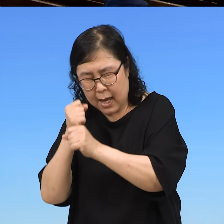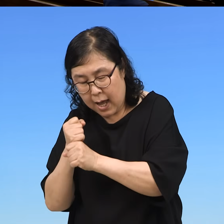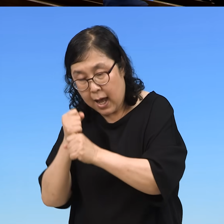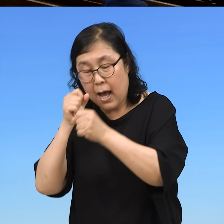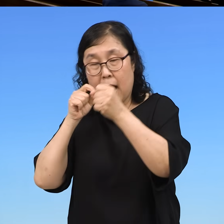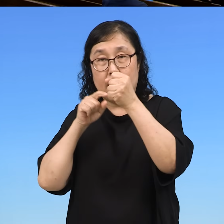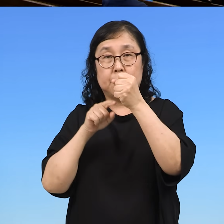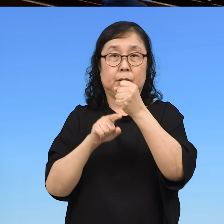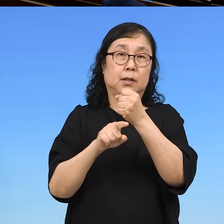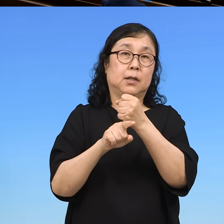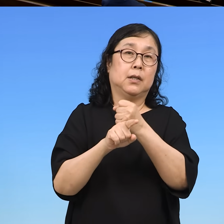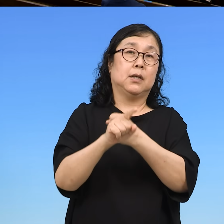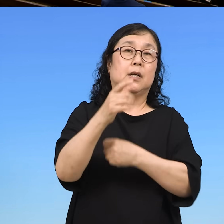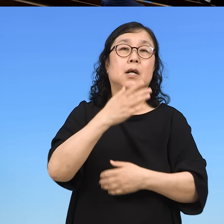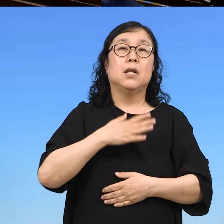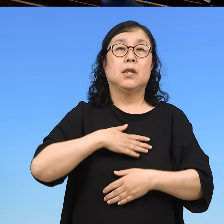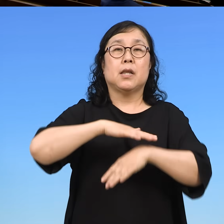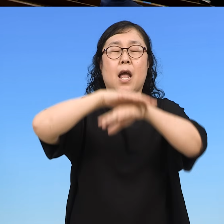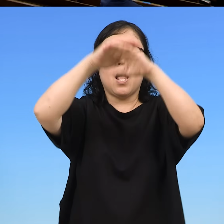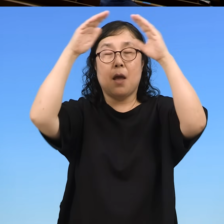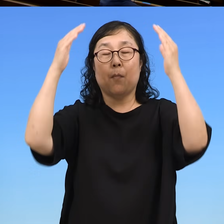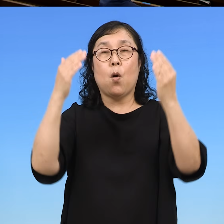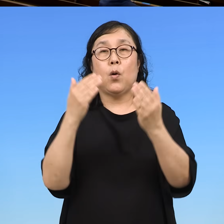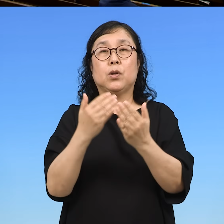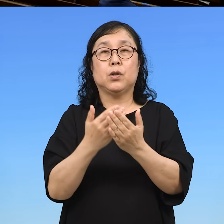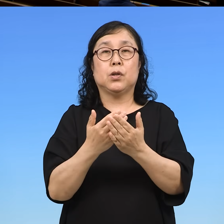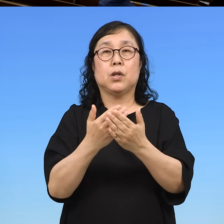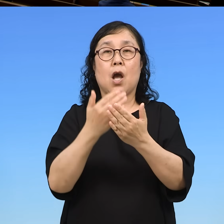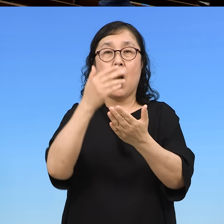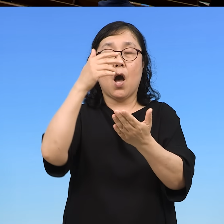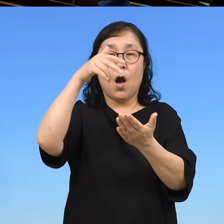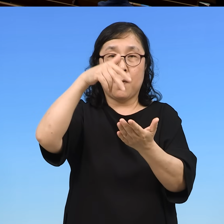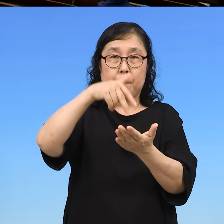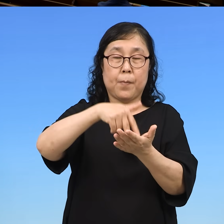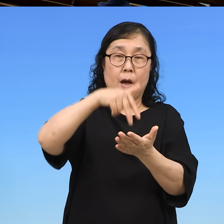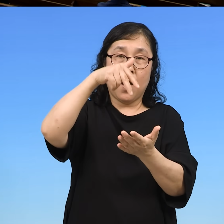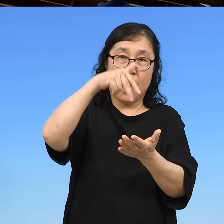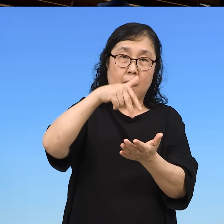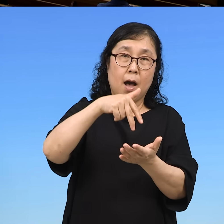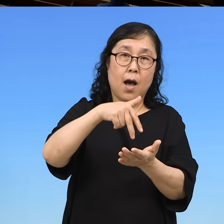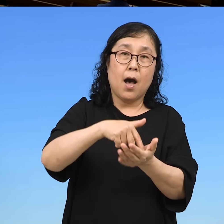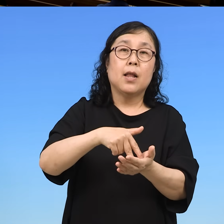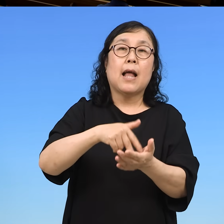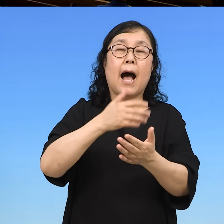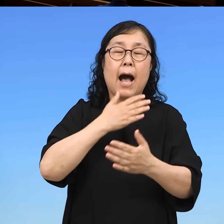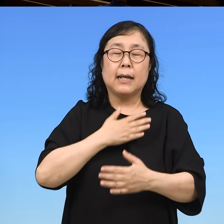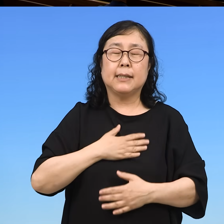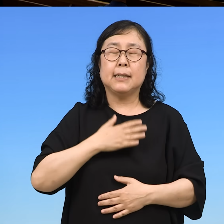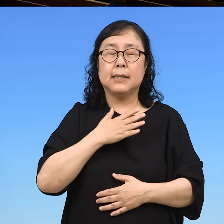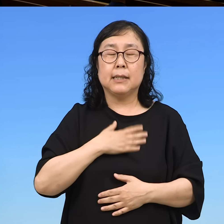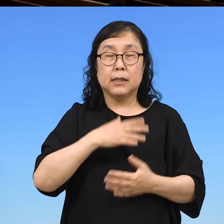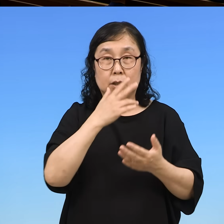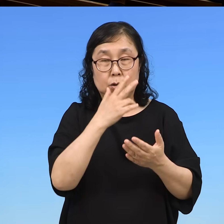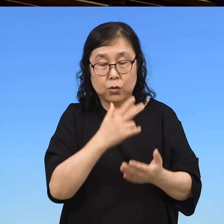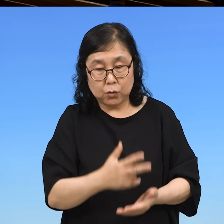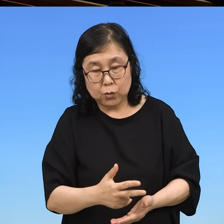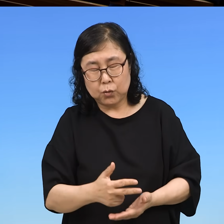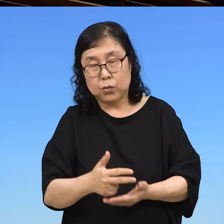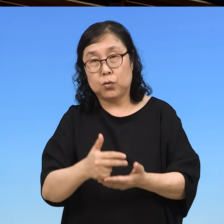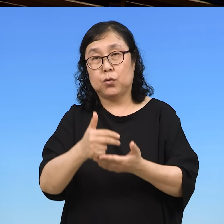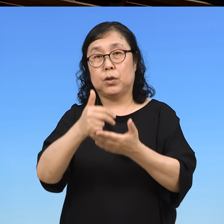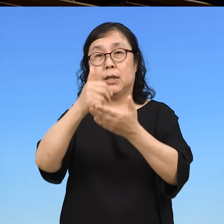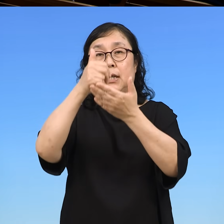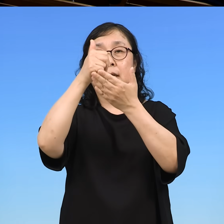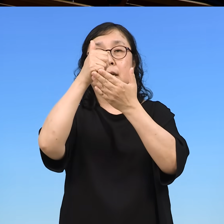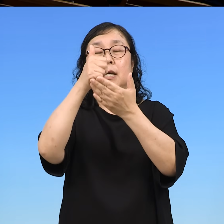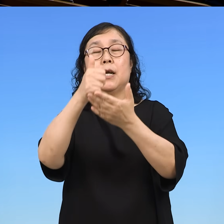여러분, 은혜예요, 은혜. 내 모든 형편 아시는 주님, 우리 가정이 회복될 수